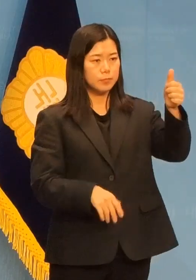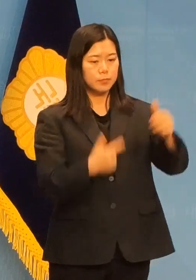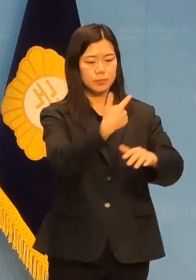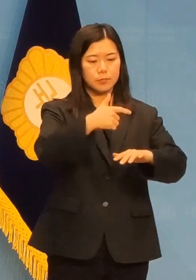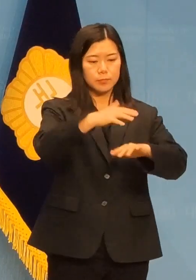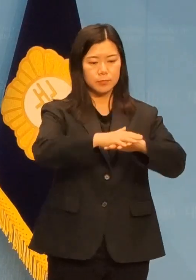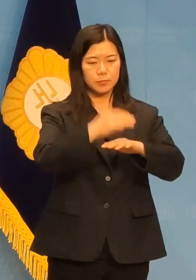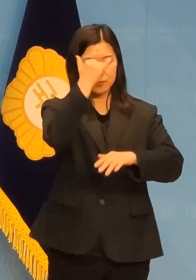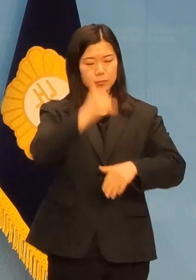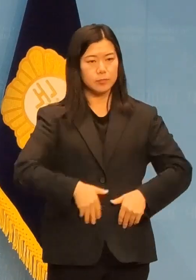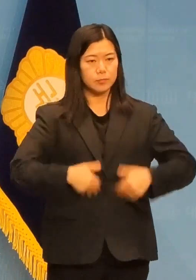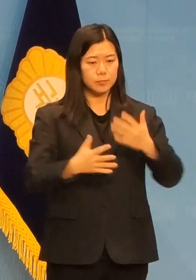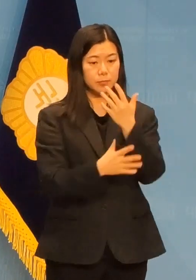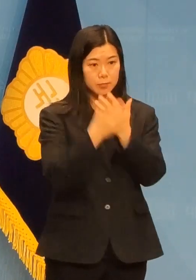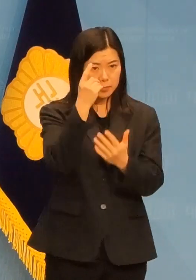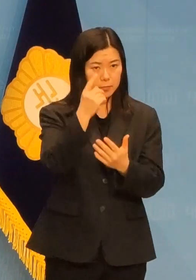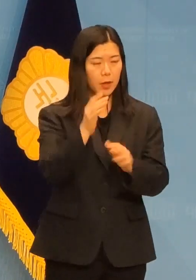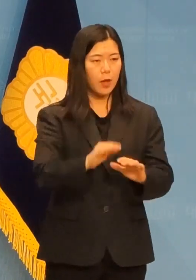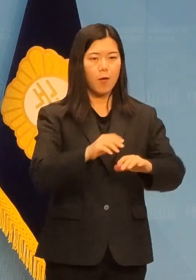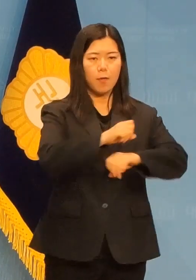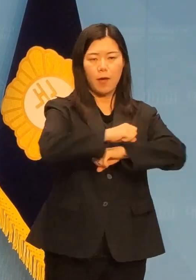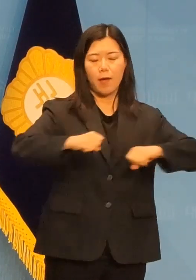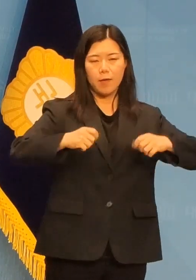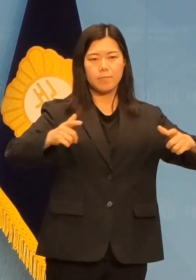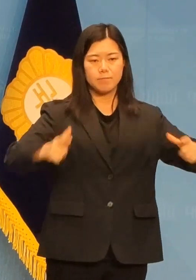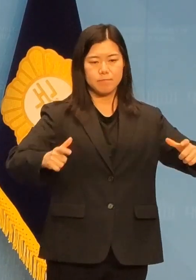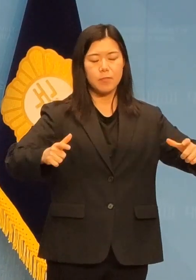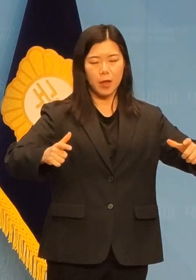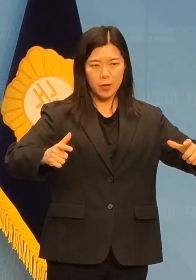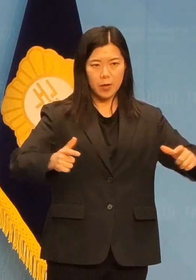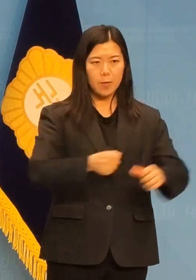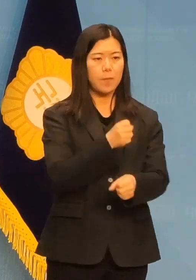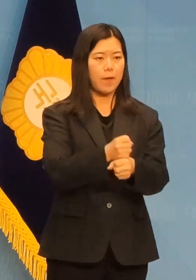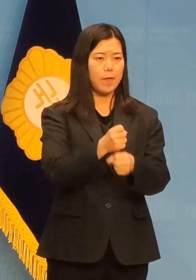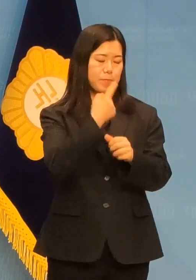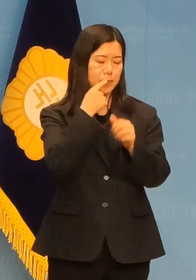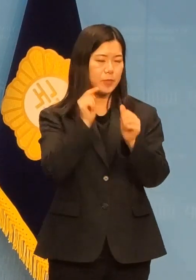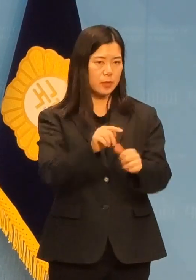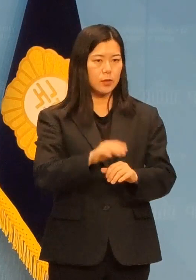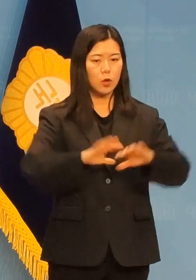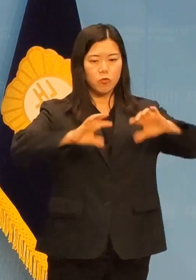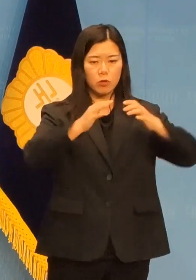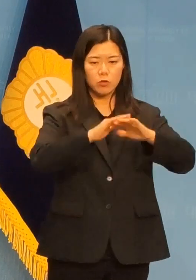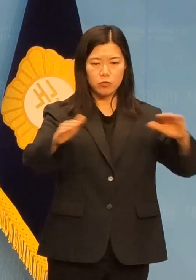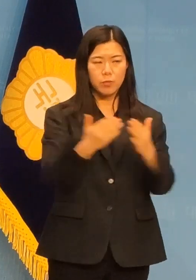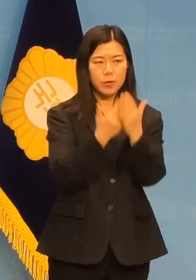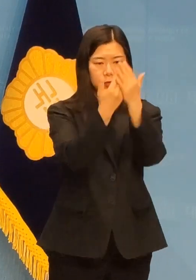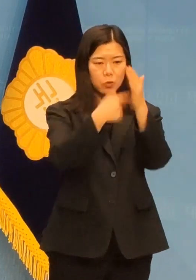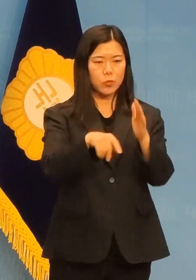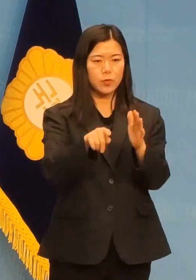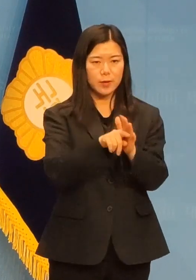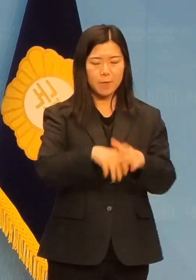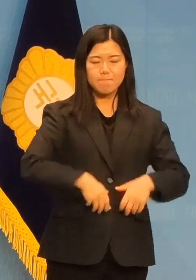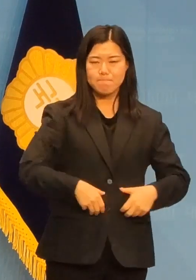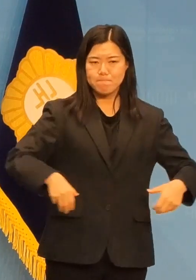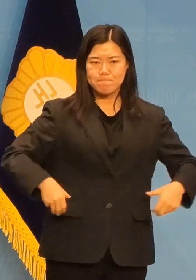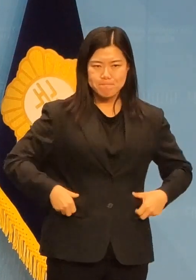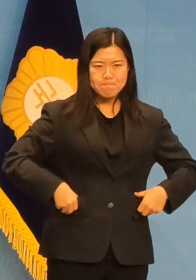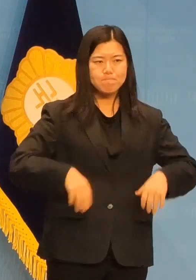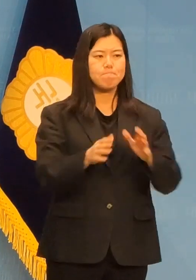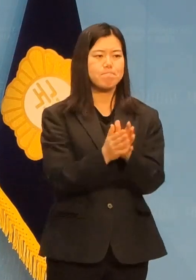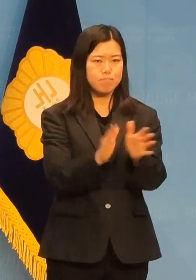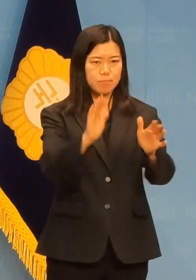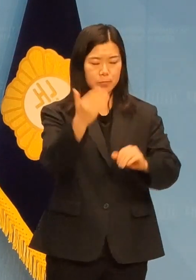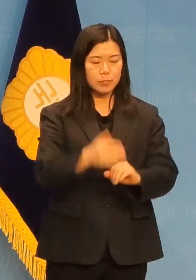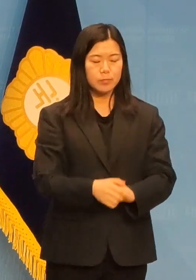대전 충남 통합을 통한 메가시티 조성을 지시하며 국가 균형 발전을 위한 담대한 발걸음을